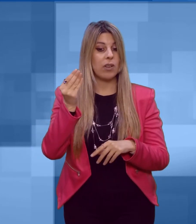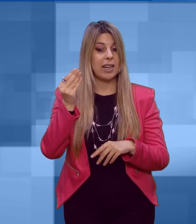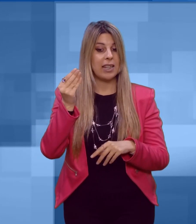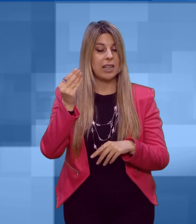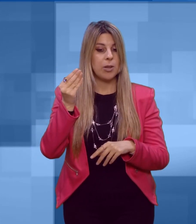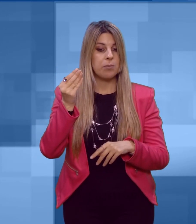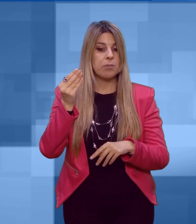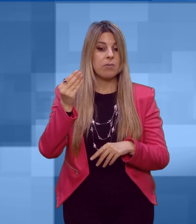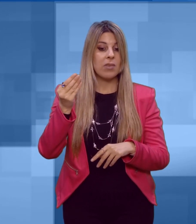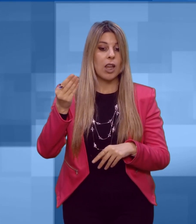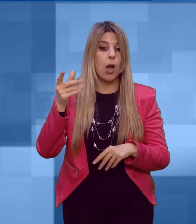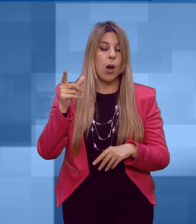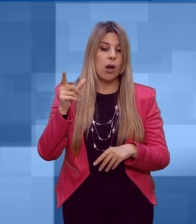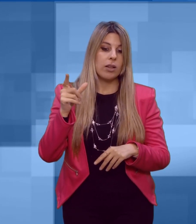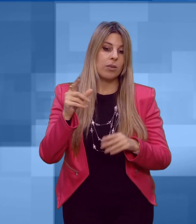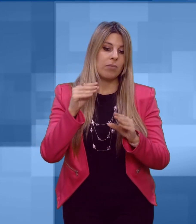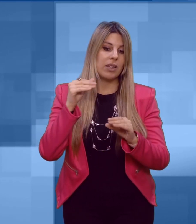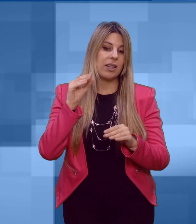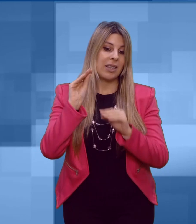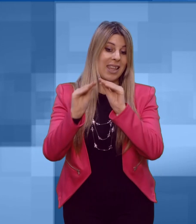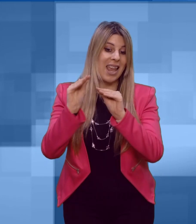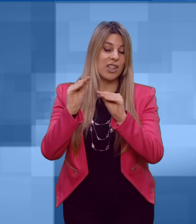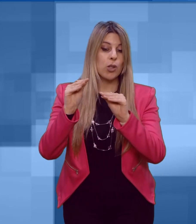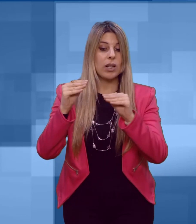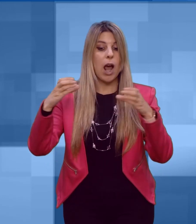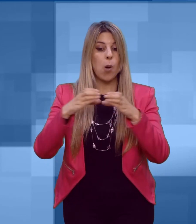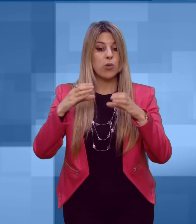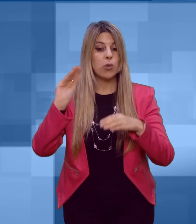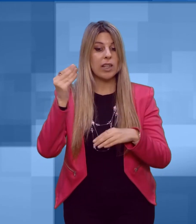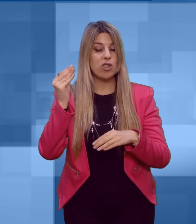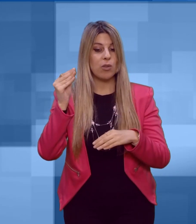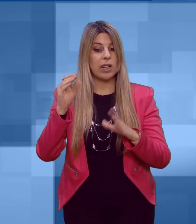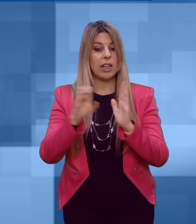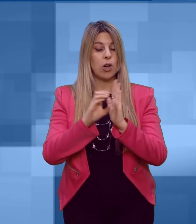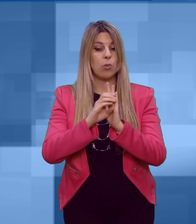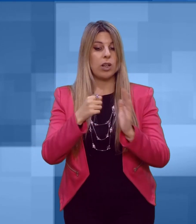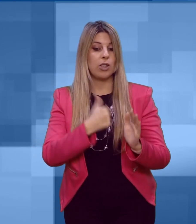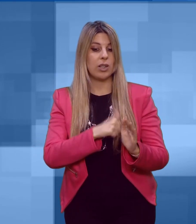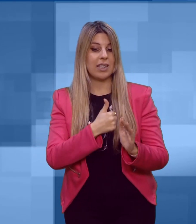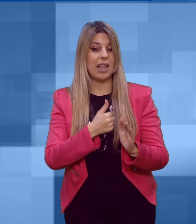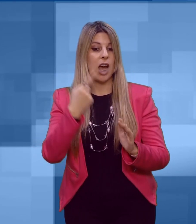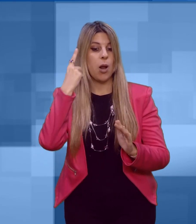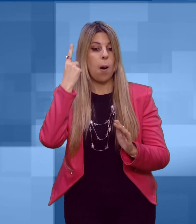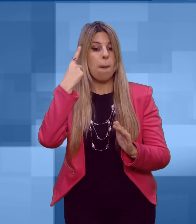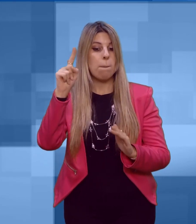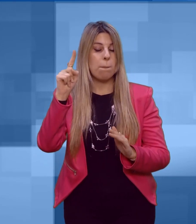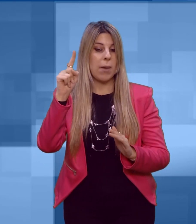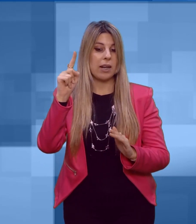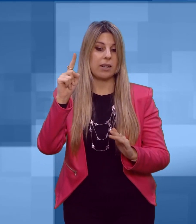del comune di Oristano, per incentivare la pratica artistica tra i giovani e al contempo promuovere